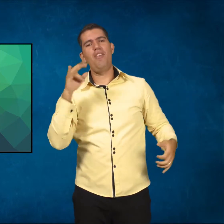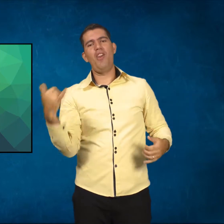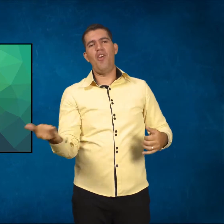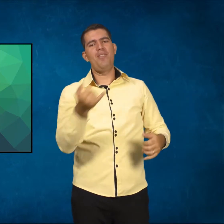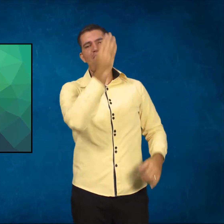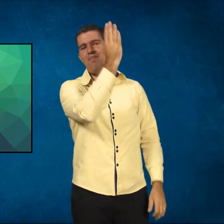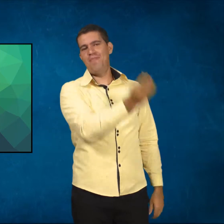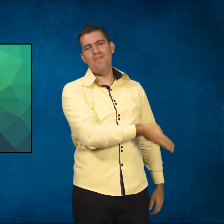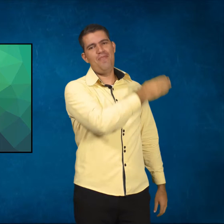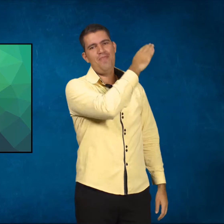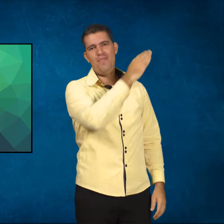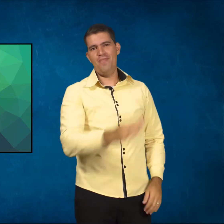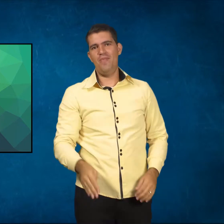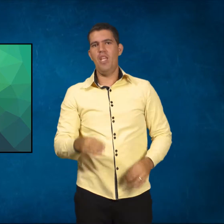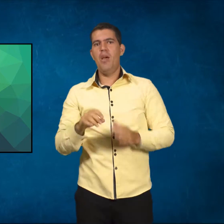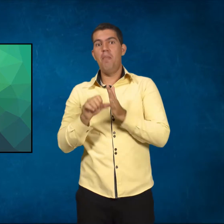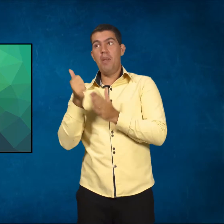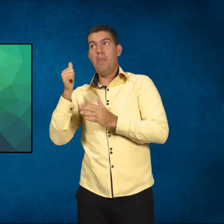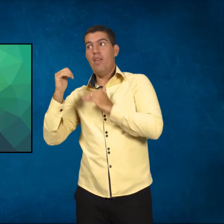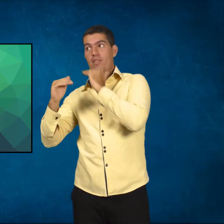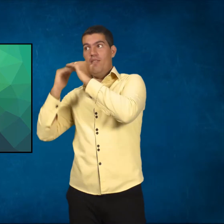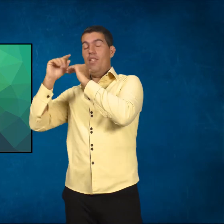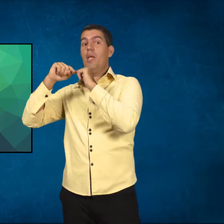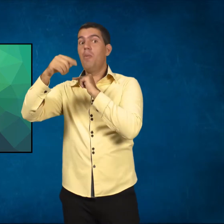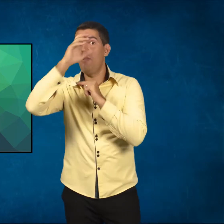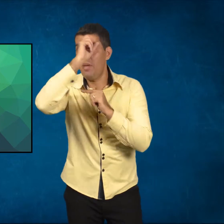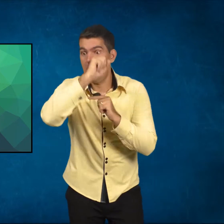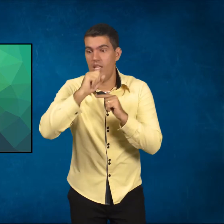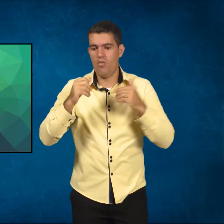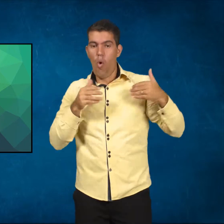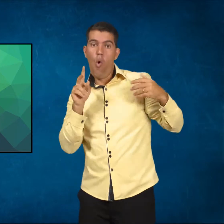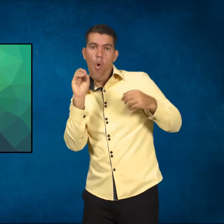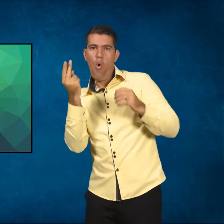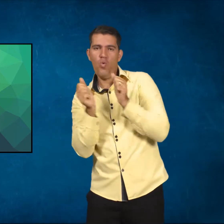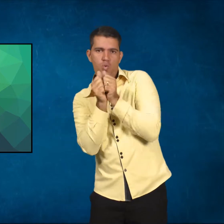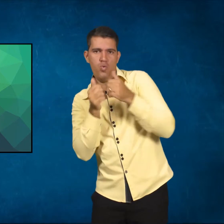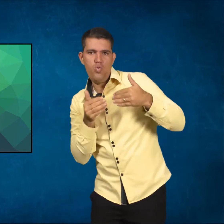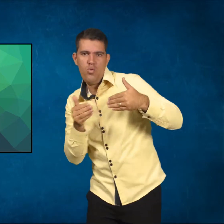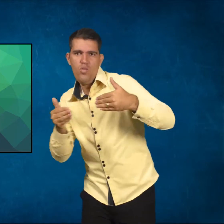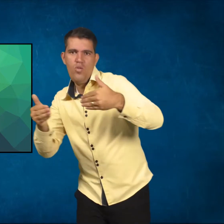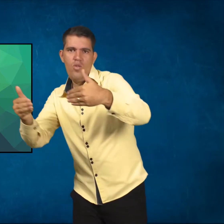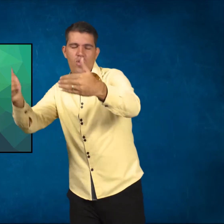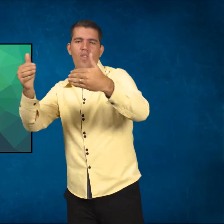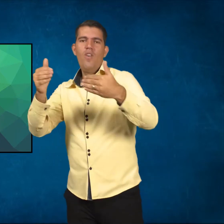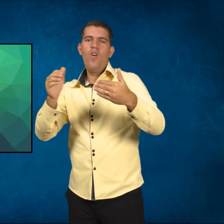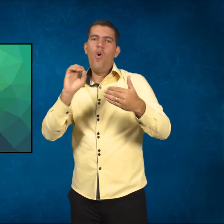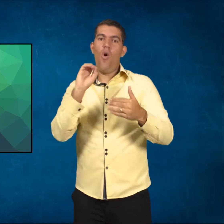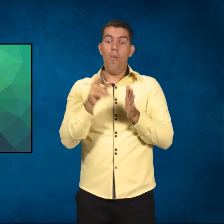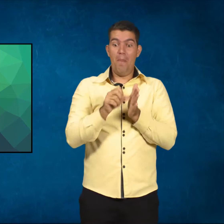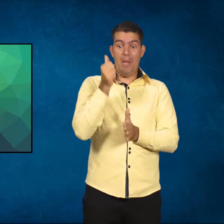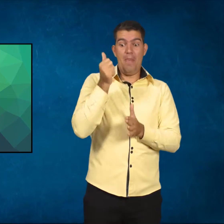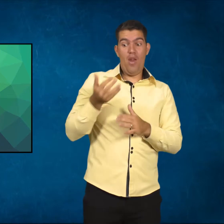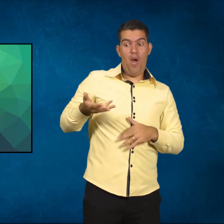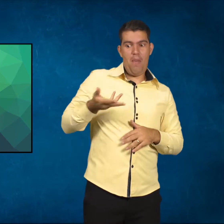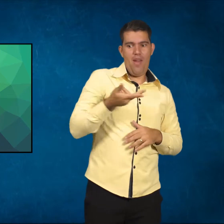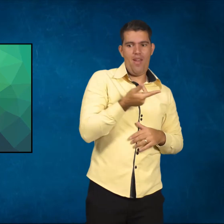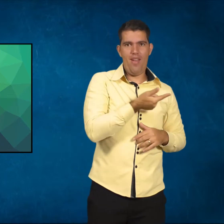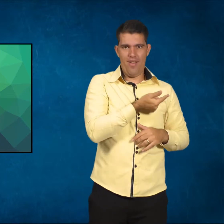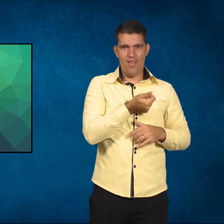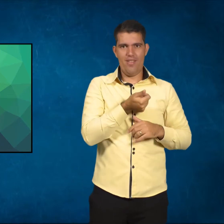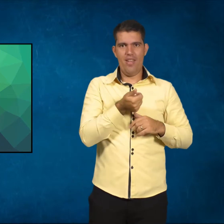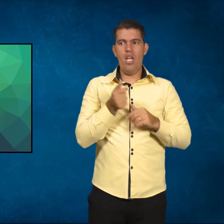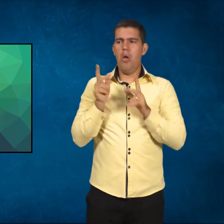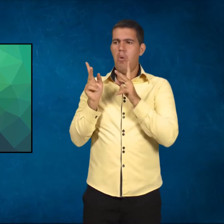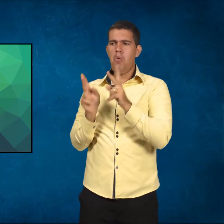vem o desenvolvimento primeiro que a aprendizagem junto com o desenvolvimento, ou se aprende uma habilidade e ela vai servir de